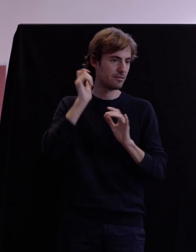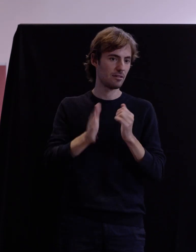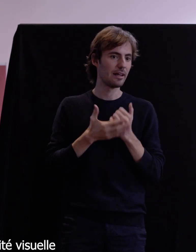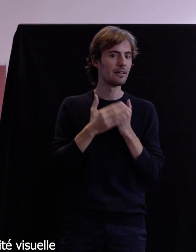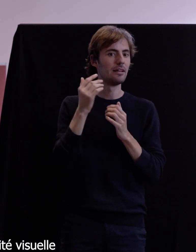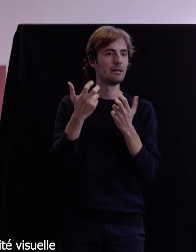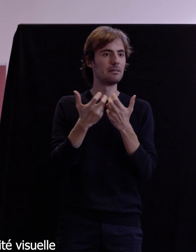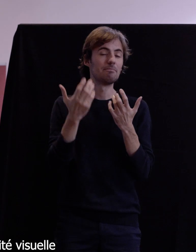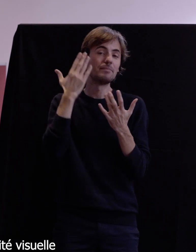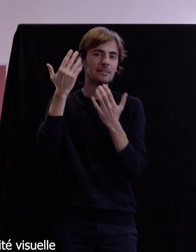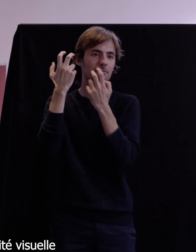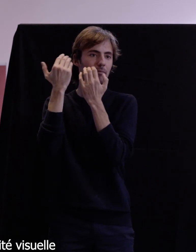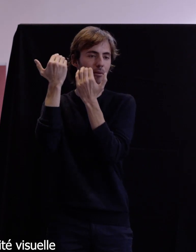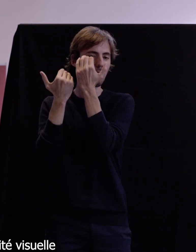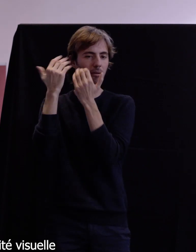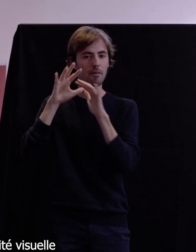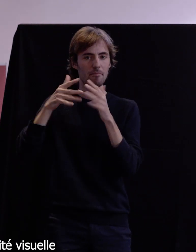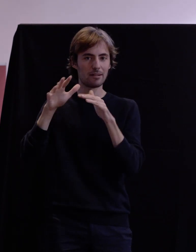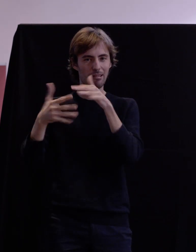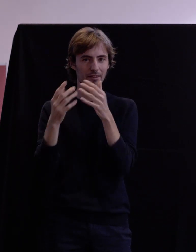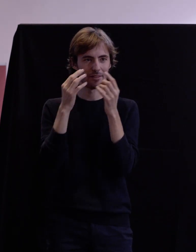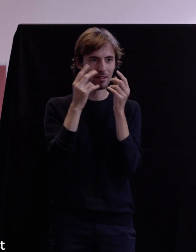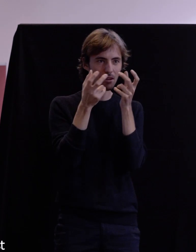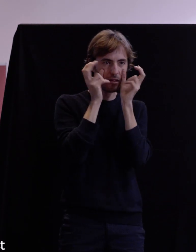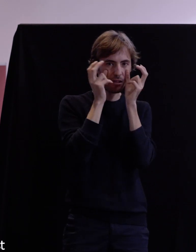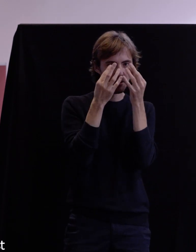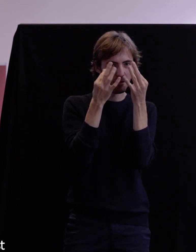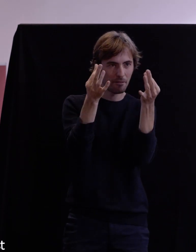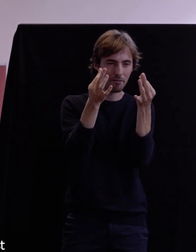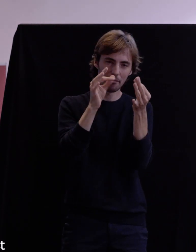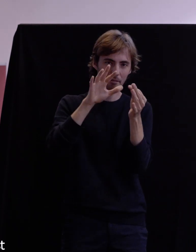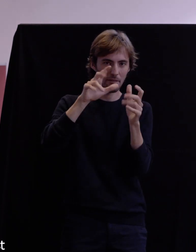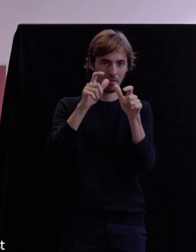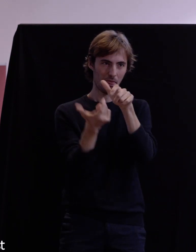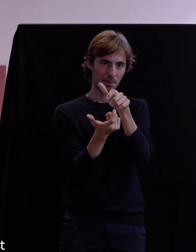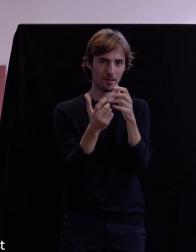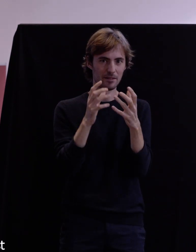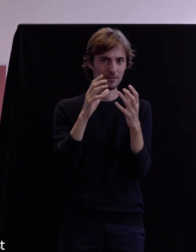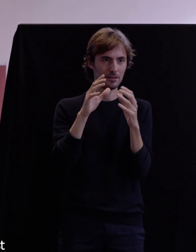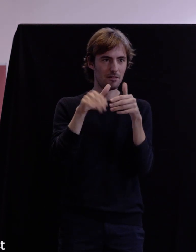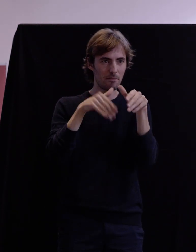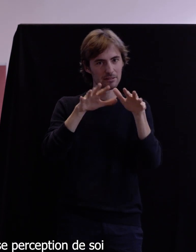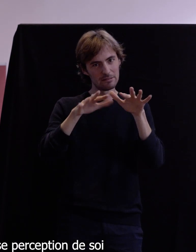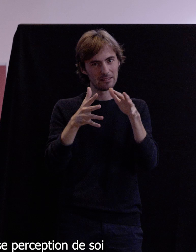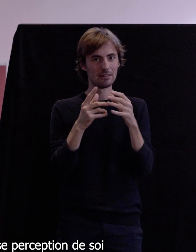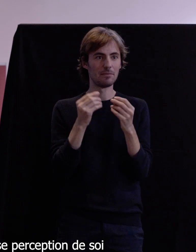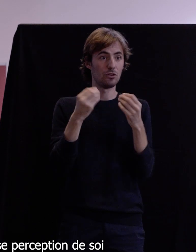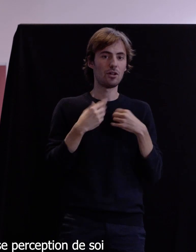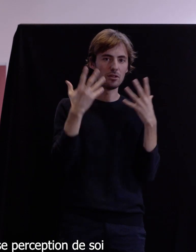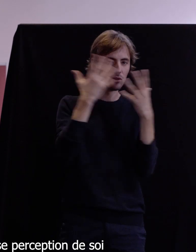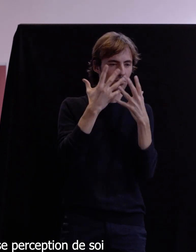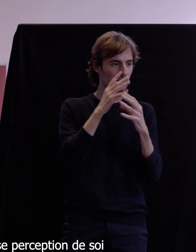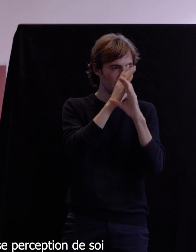bien, c'est une acuité visuelle qui fonctionne pas bien, c'est peut-être des troubles de l'attention, peut-être